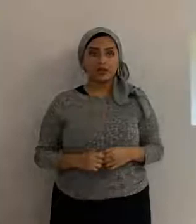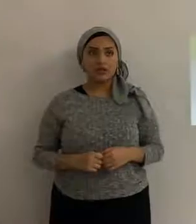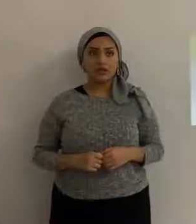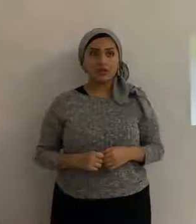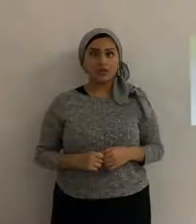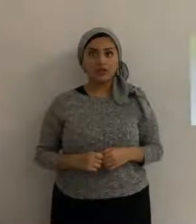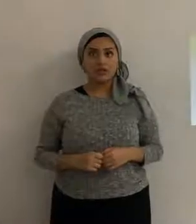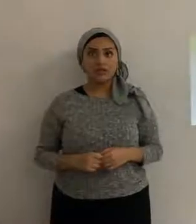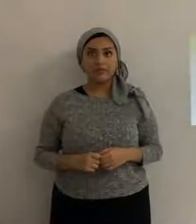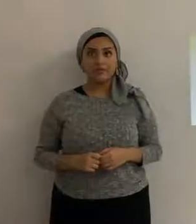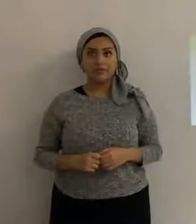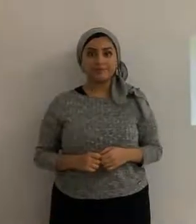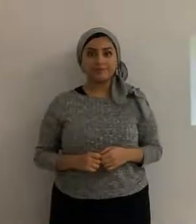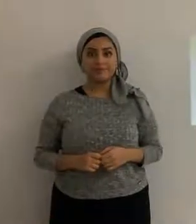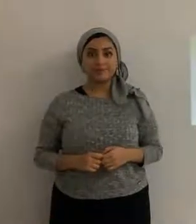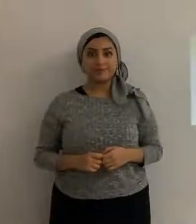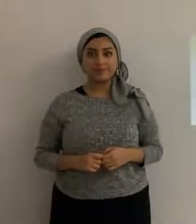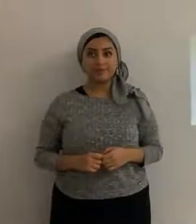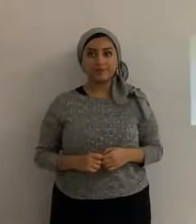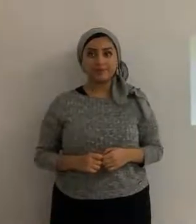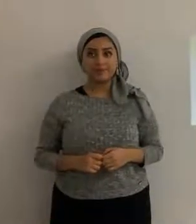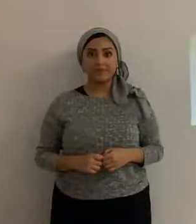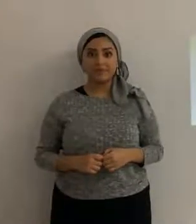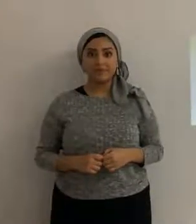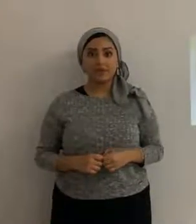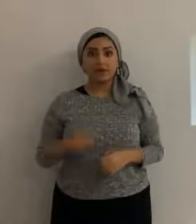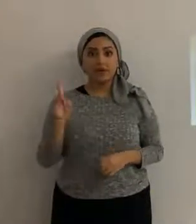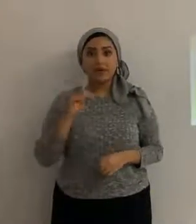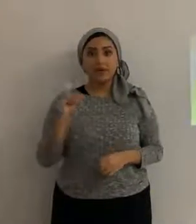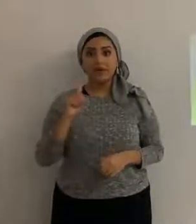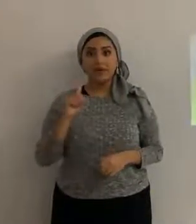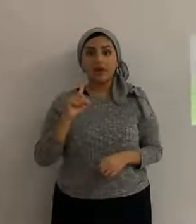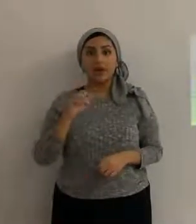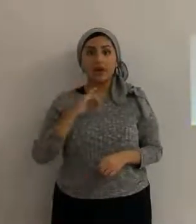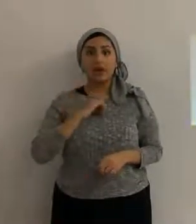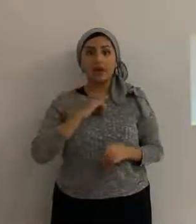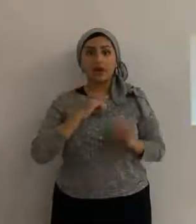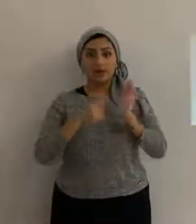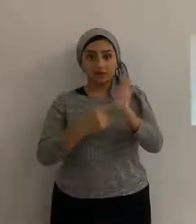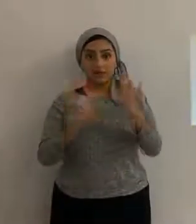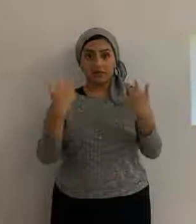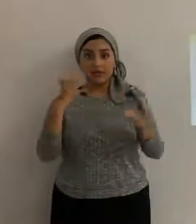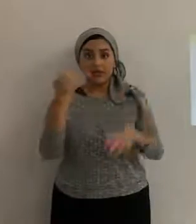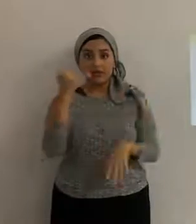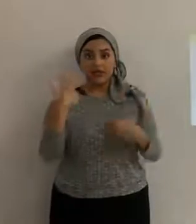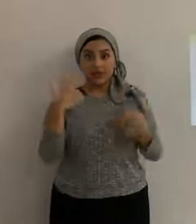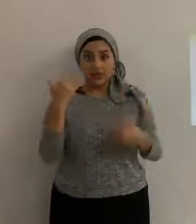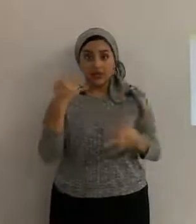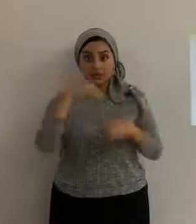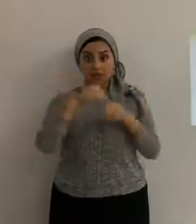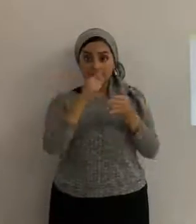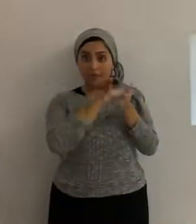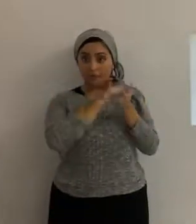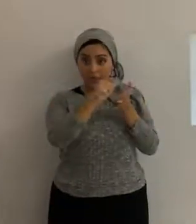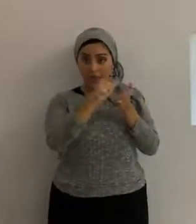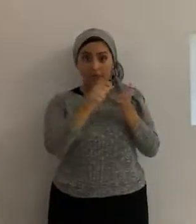bien, ¿verdad? Aquí donde tú ves que ya se subrayé con amarillo, está declarado también por